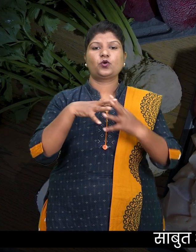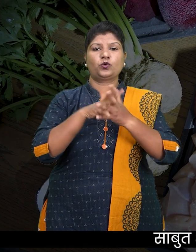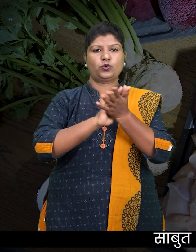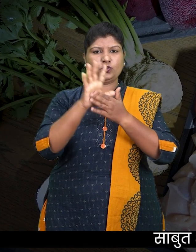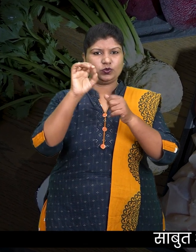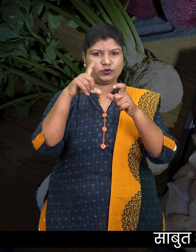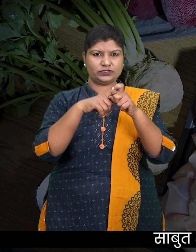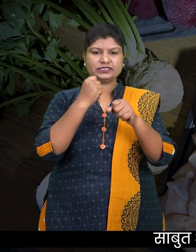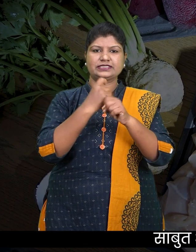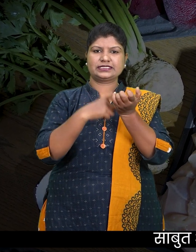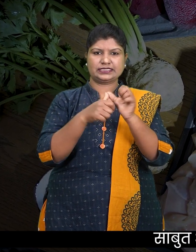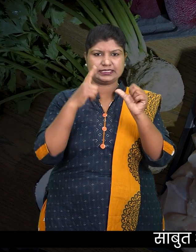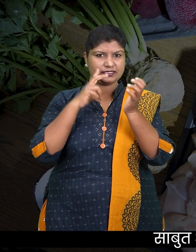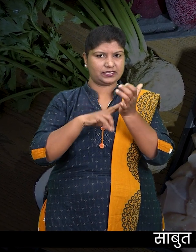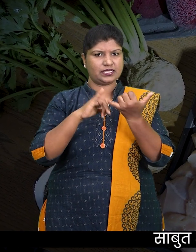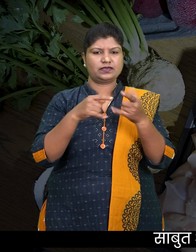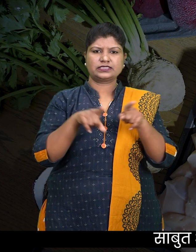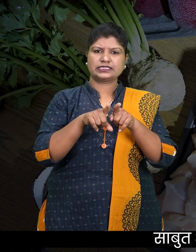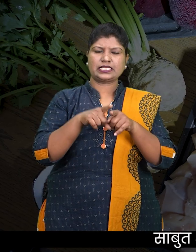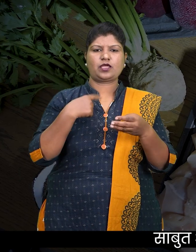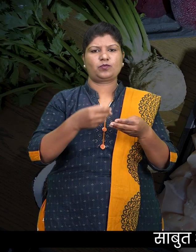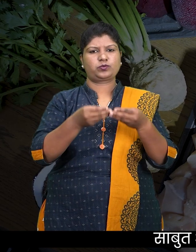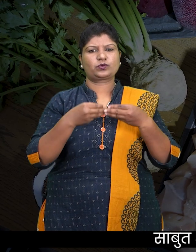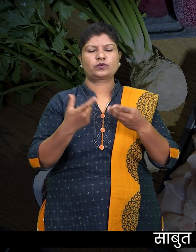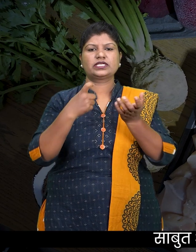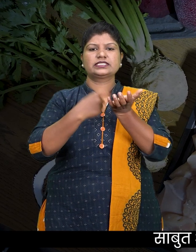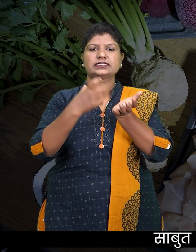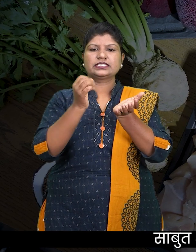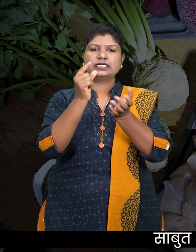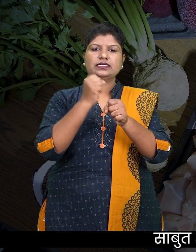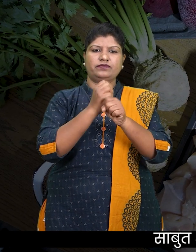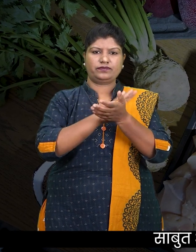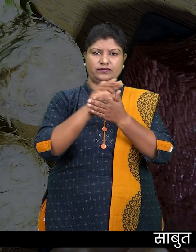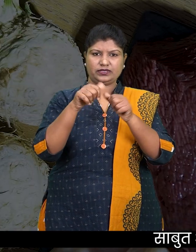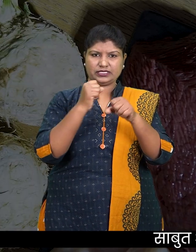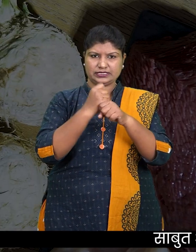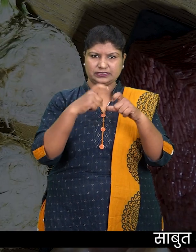साबुत अनाज भी कठोर आहार प्रदान करते हैं।